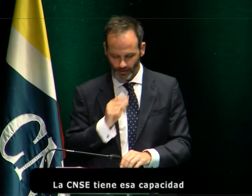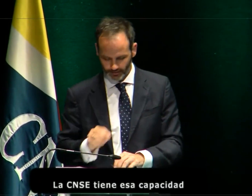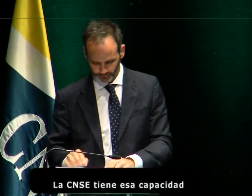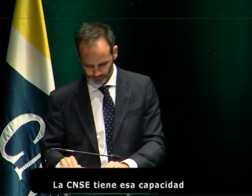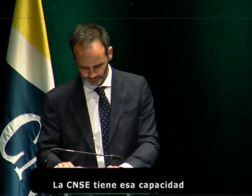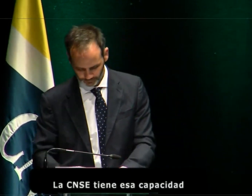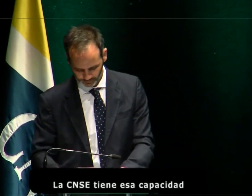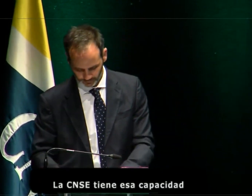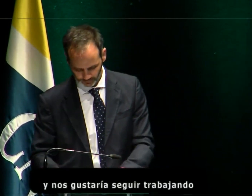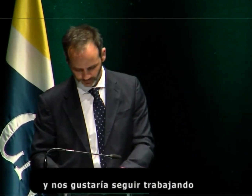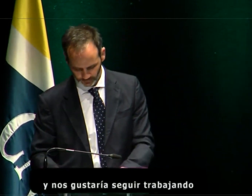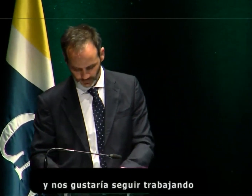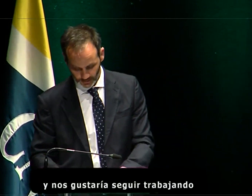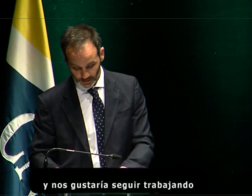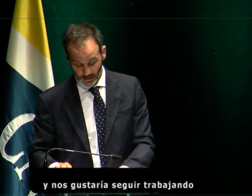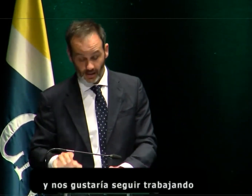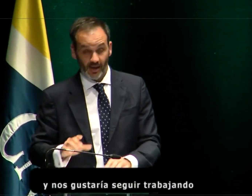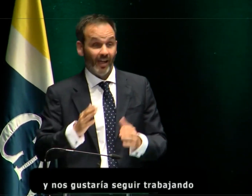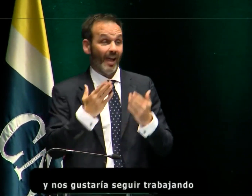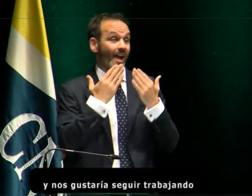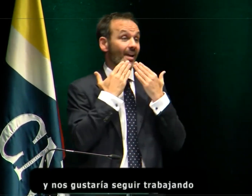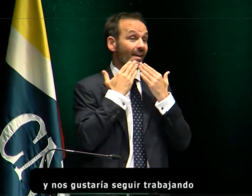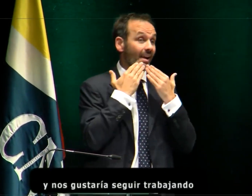nos sentimos muy orgullosos.